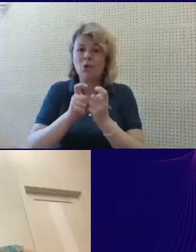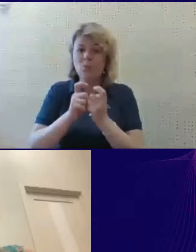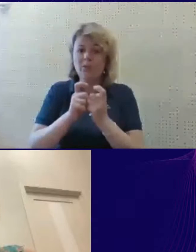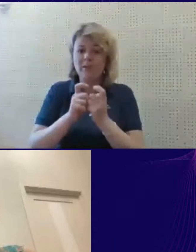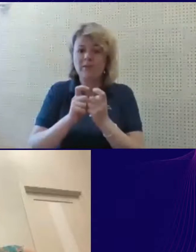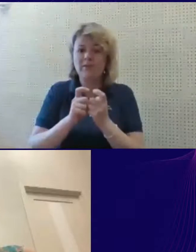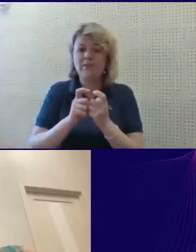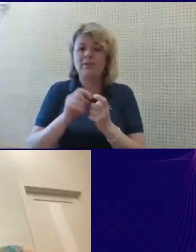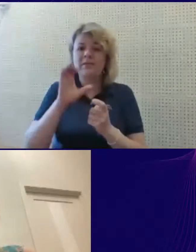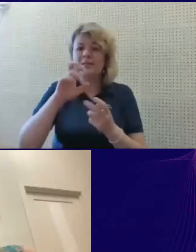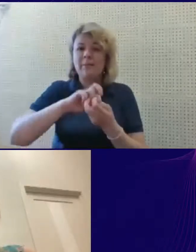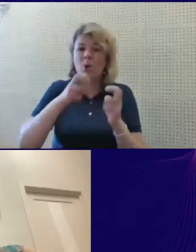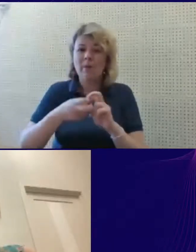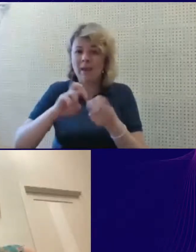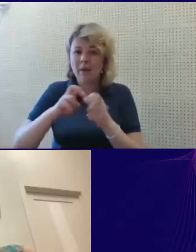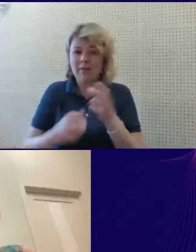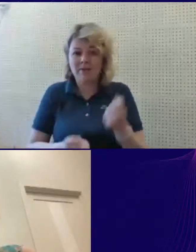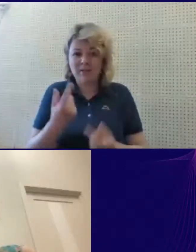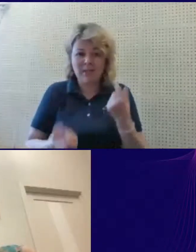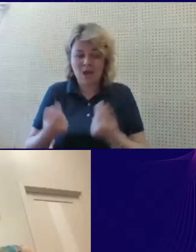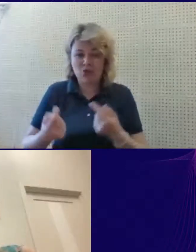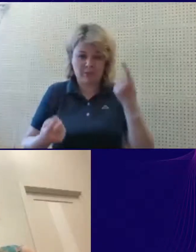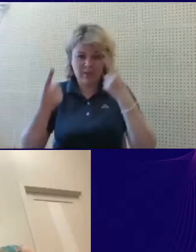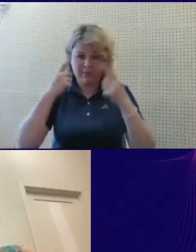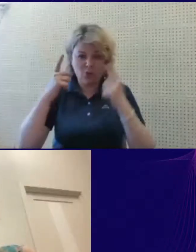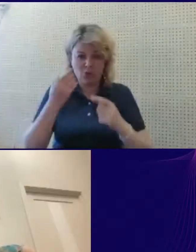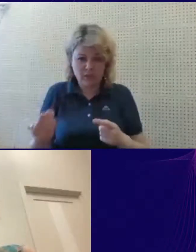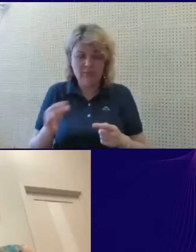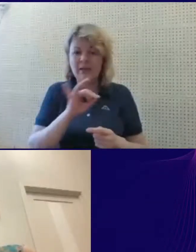с проблемами, возникающими творческими, и как